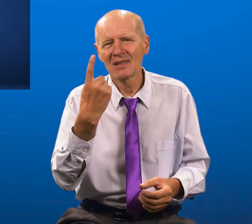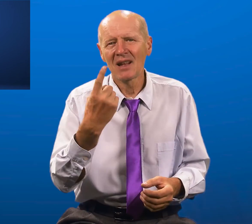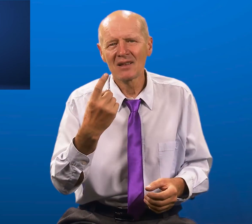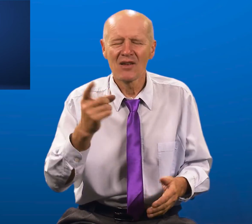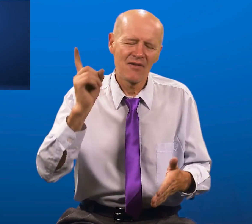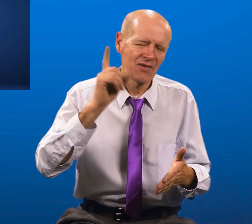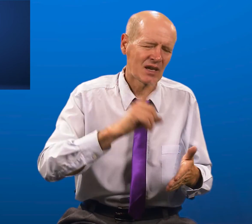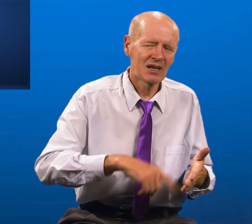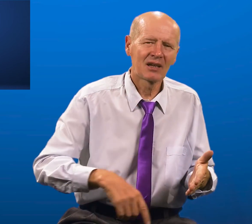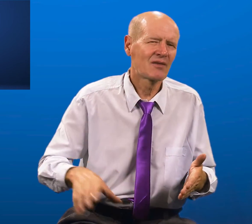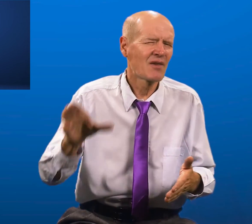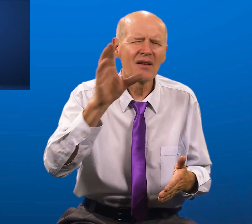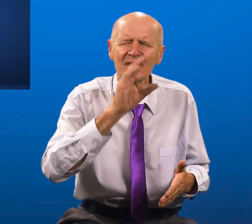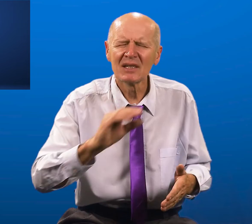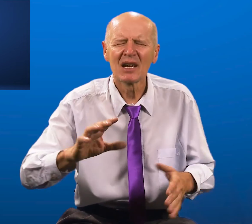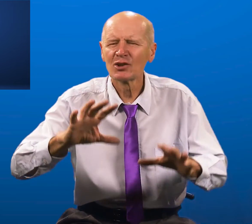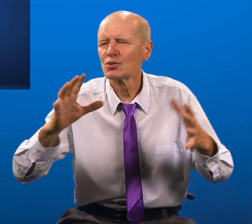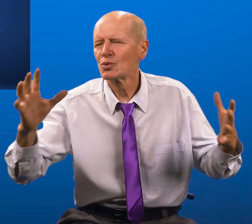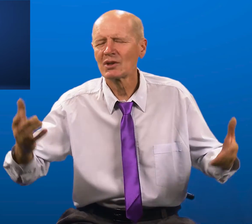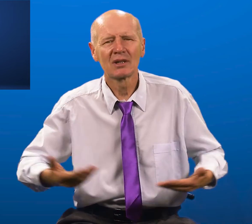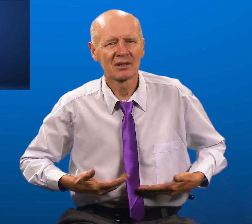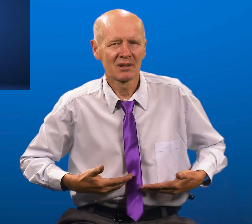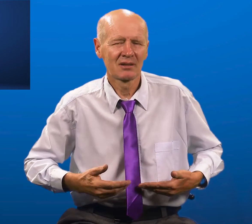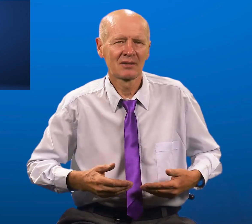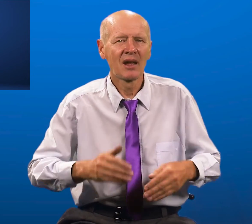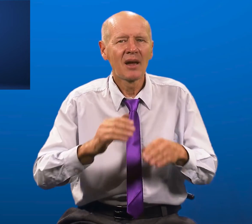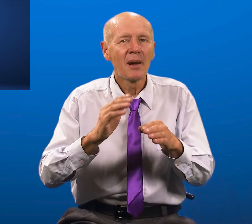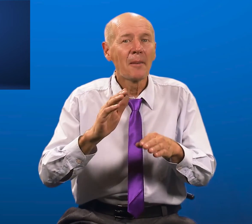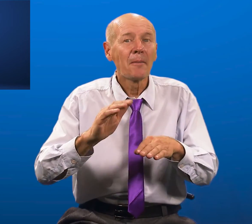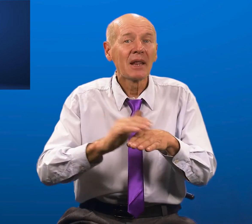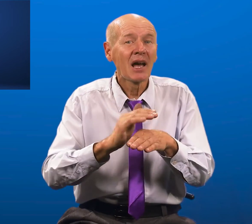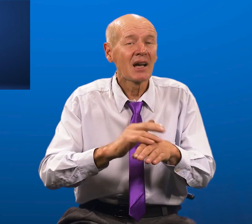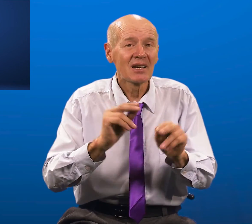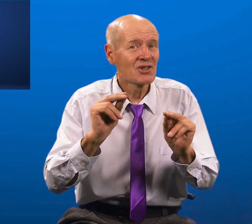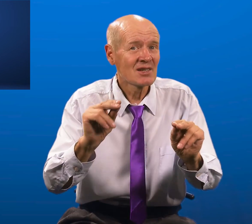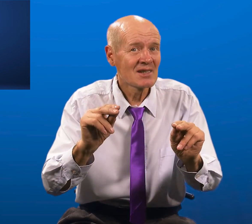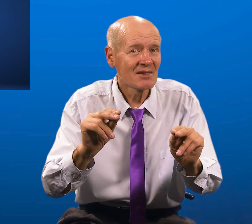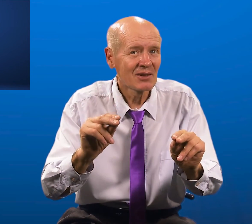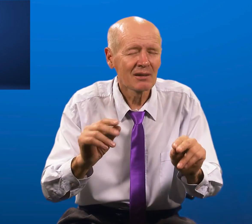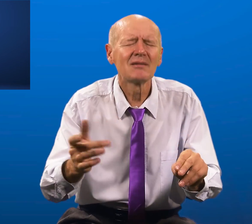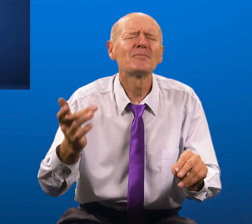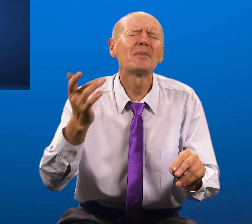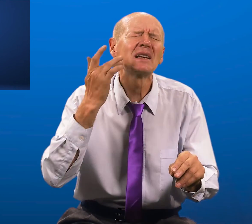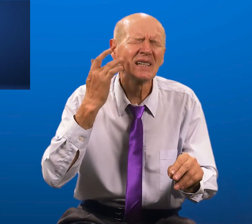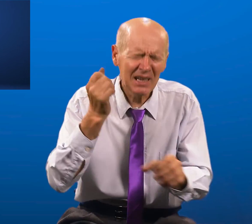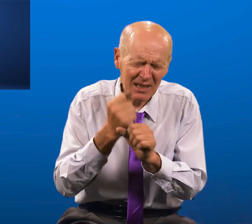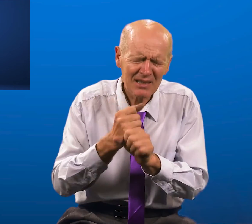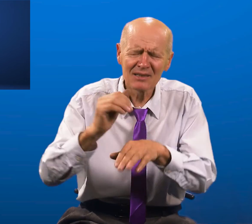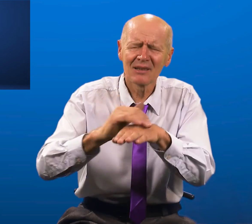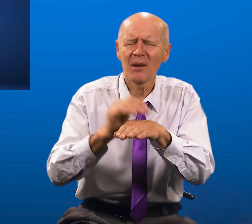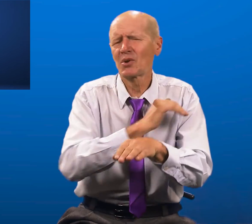жизни. И благочестивый человек будет совершать добро, где бы он ни находился,